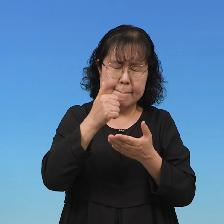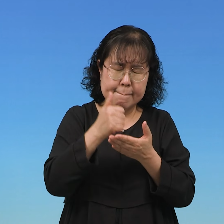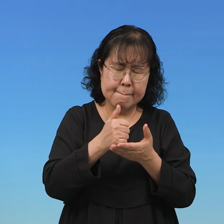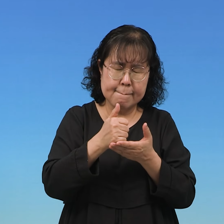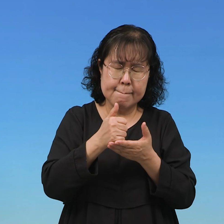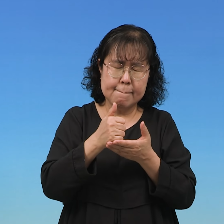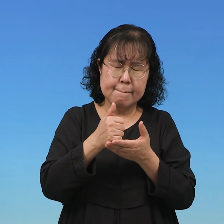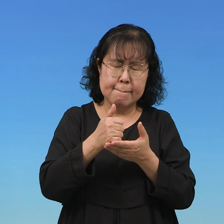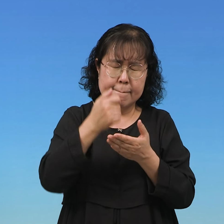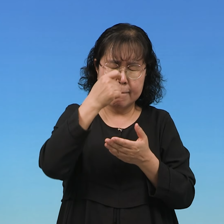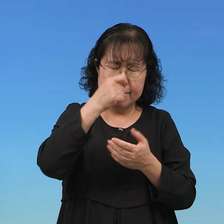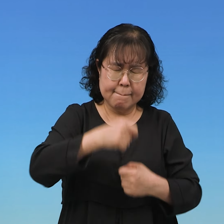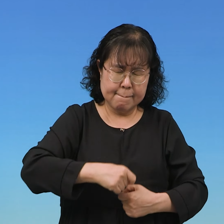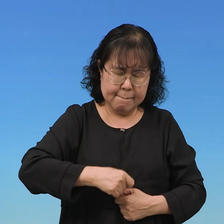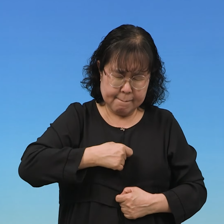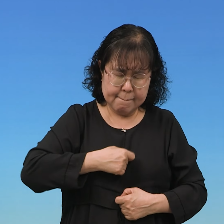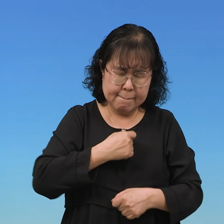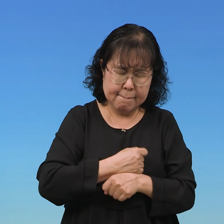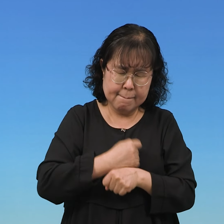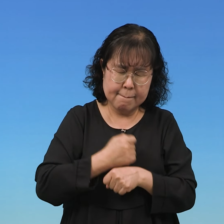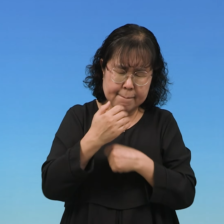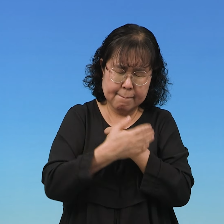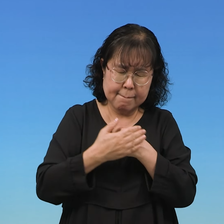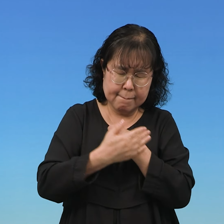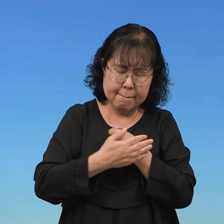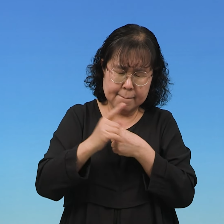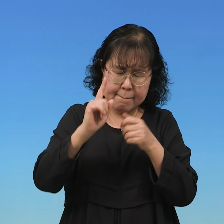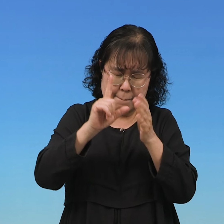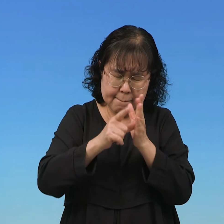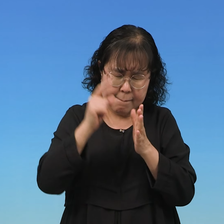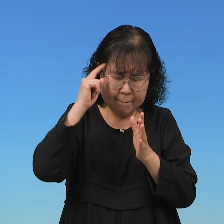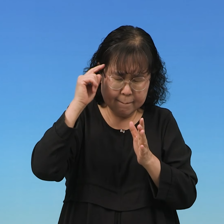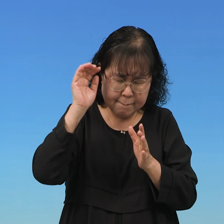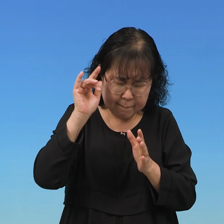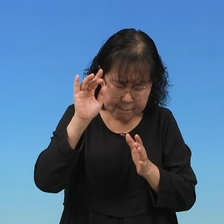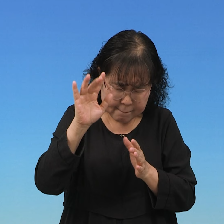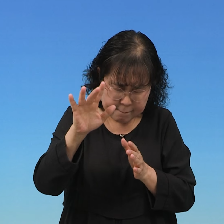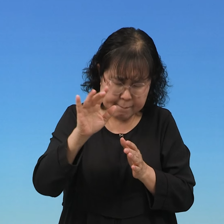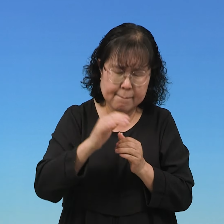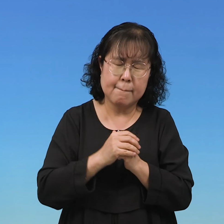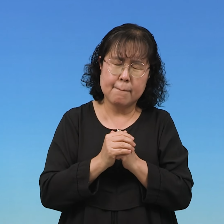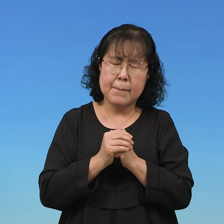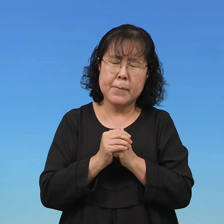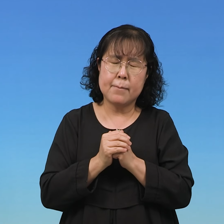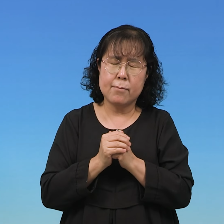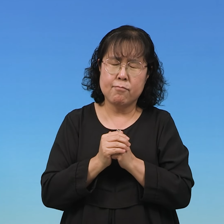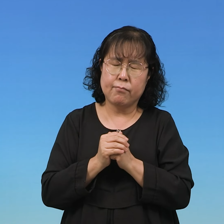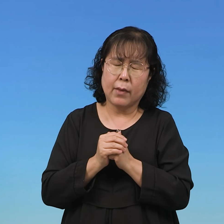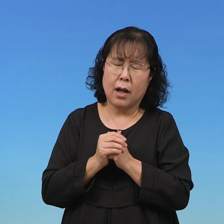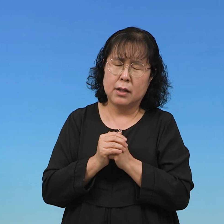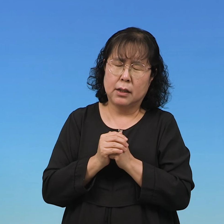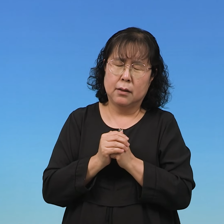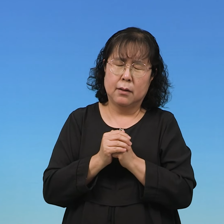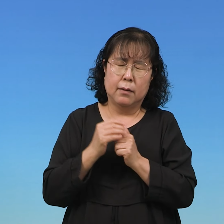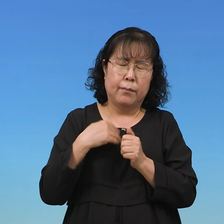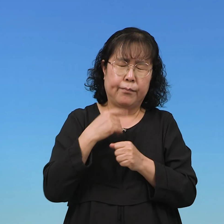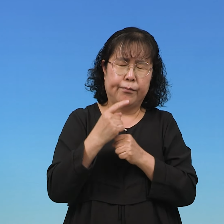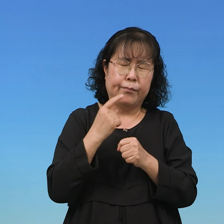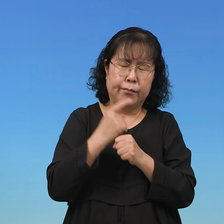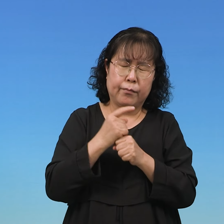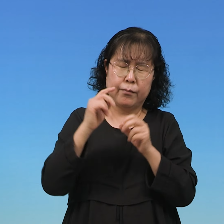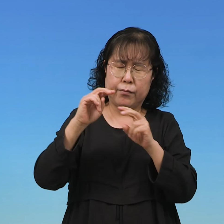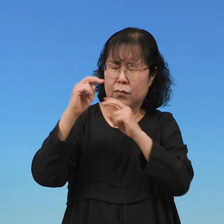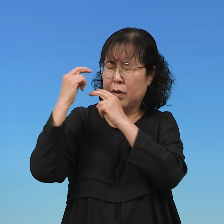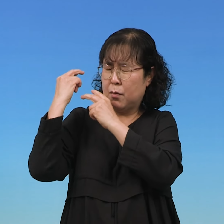하나님의 신실하신 은혜로 이 시간 사모합니다. 하나님, 지난 한 해를